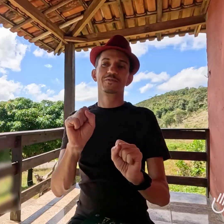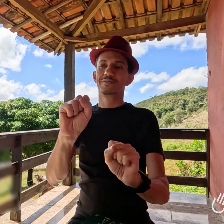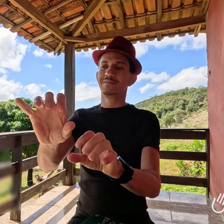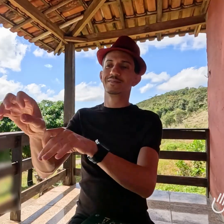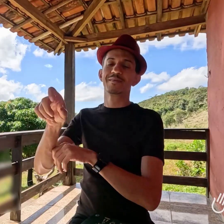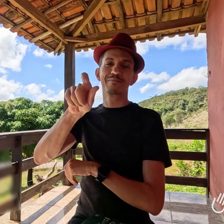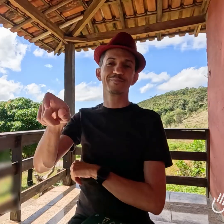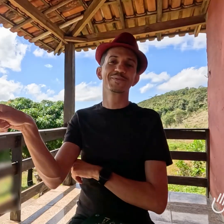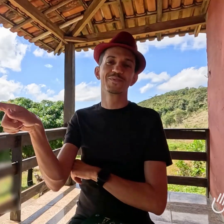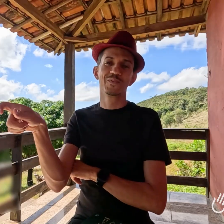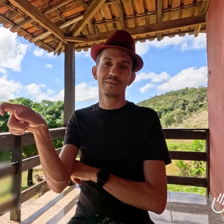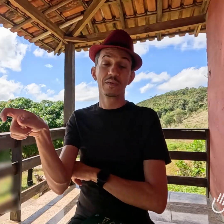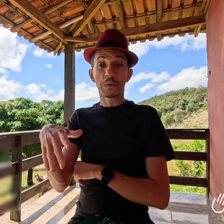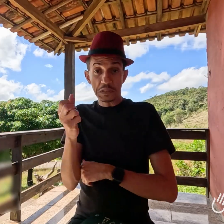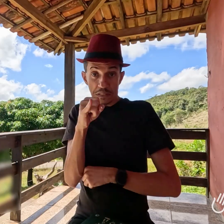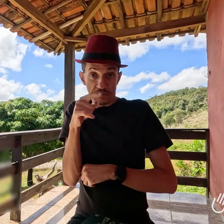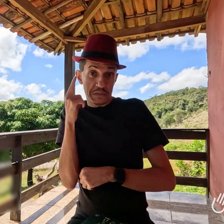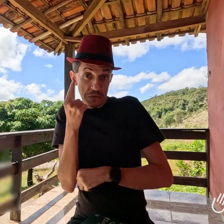exatas 5 fases que eu e Raquel